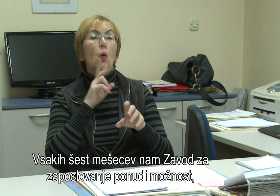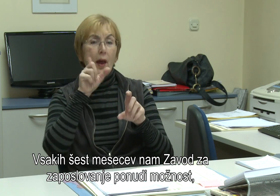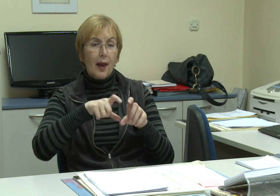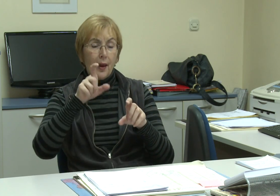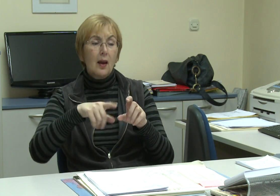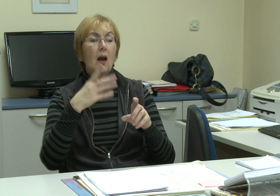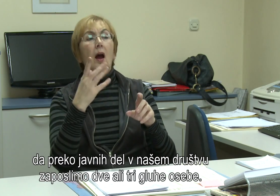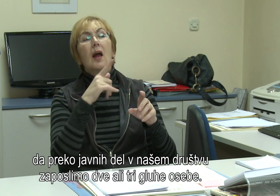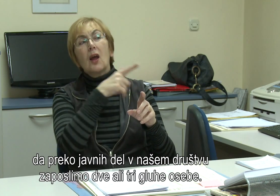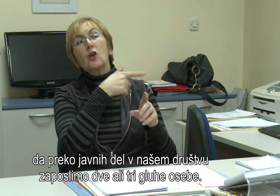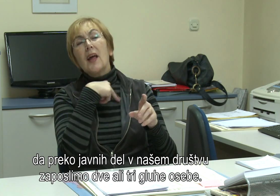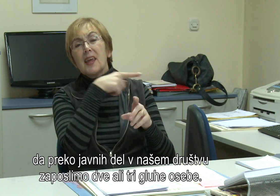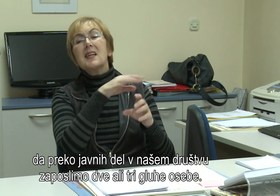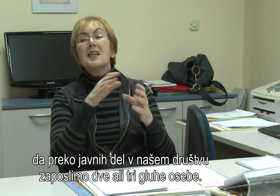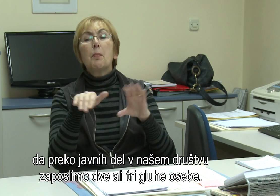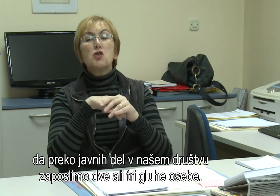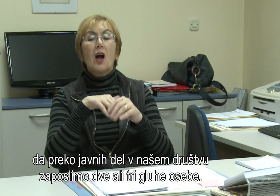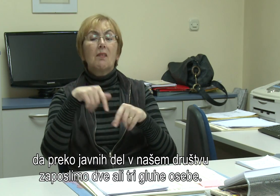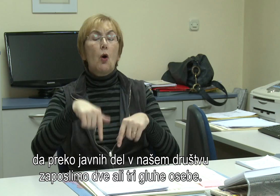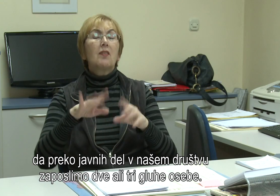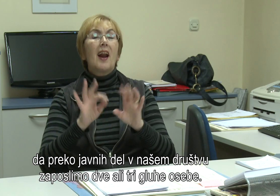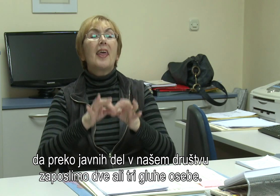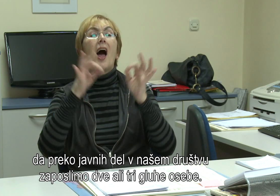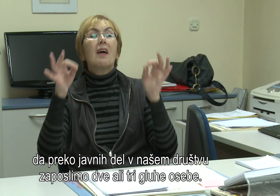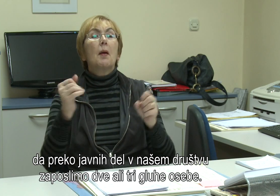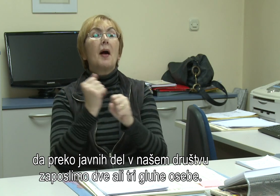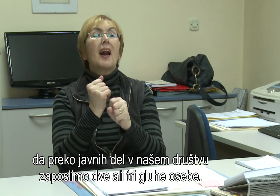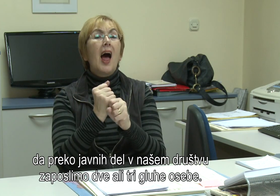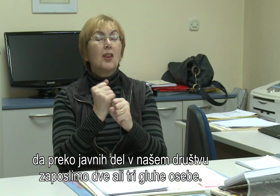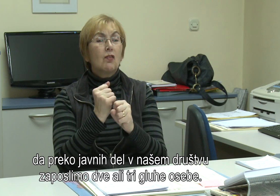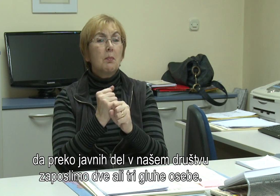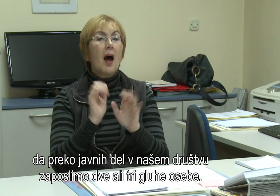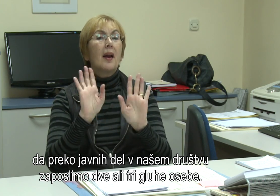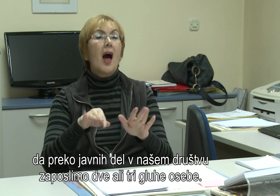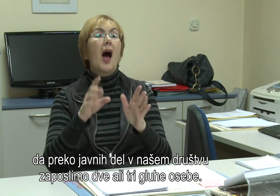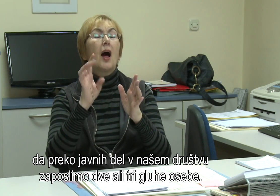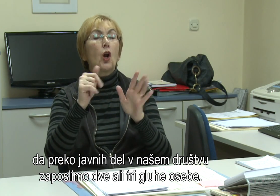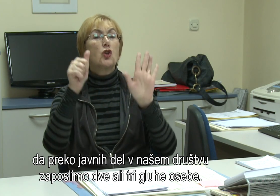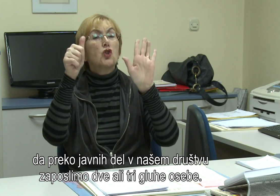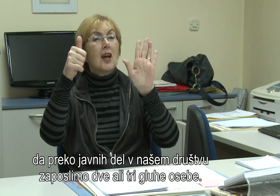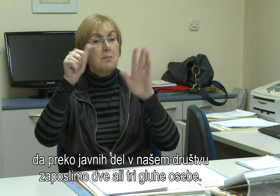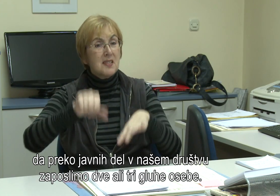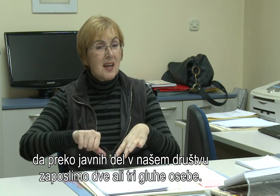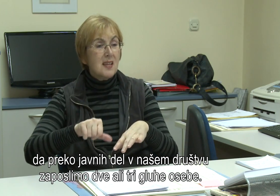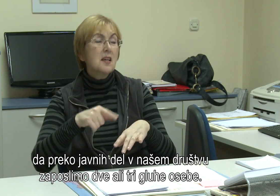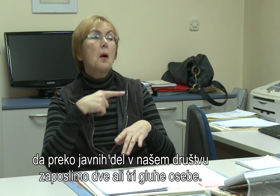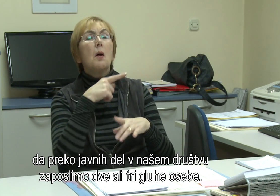gluhe. I onda njih zapošljavamo ovdje na javnim radovima na rok 6 mjeseci, pa